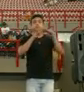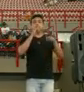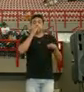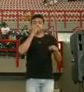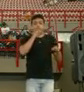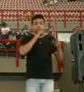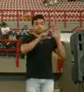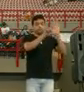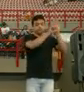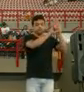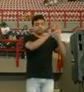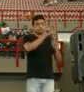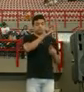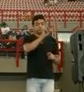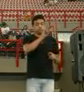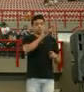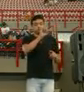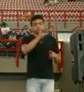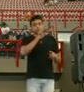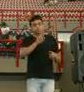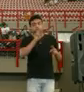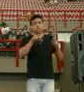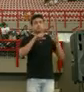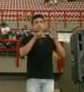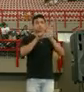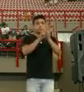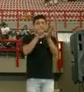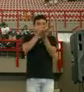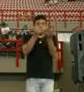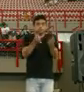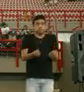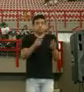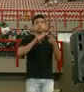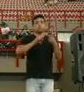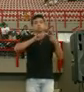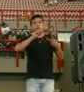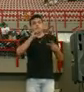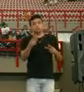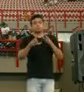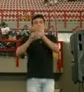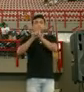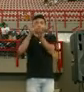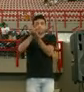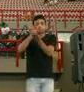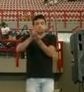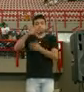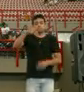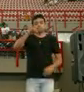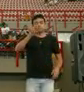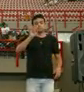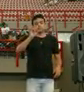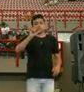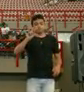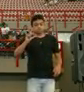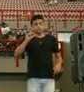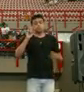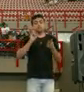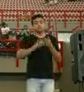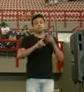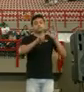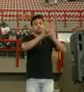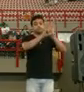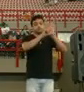lei da conservação da massa ou lei da conservação da matéria, ok? Então, se a lei de